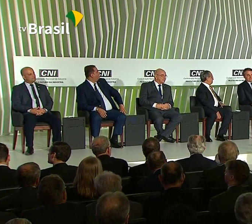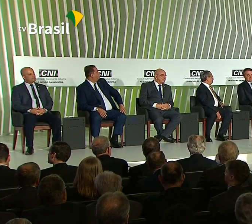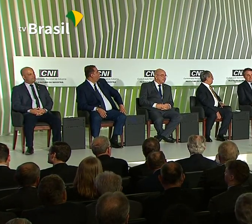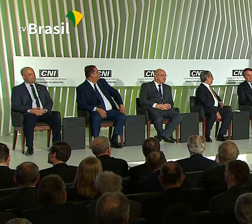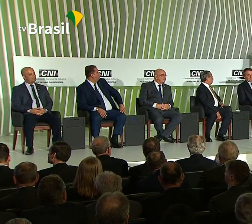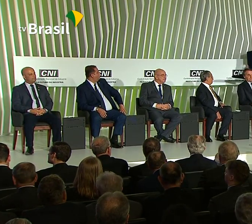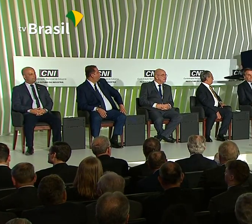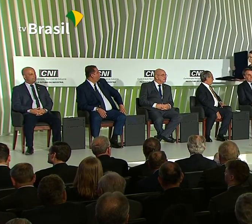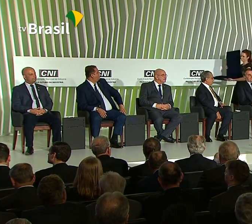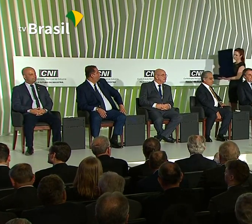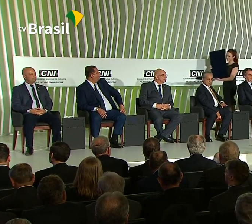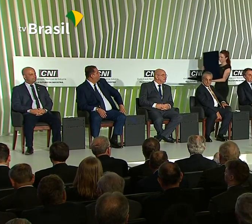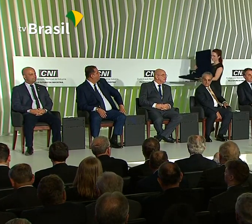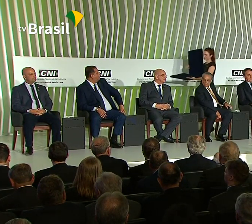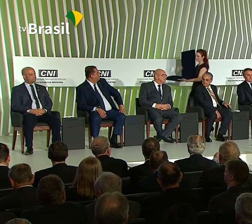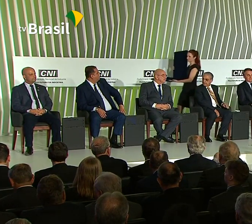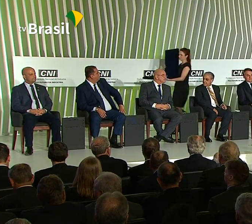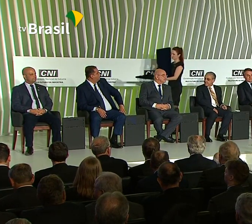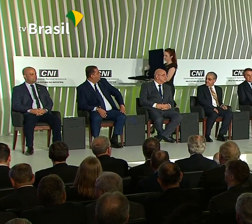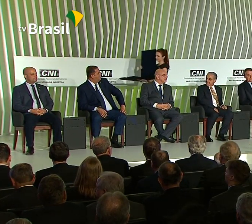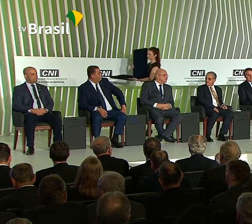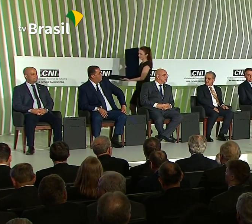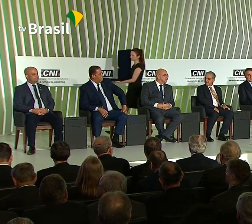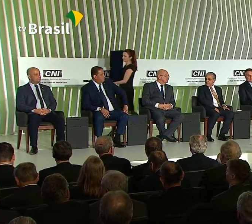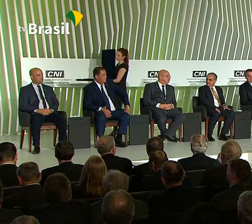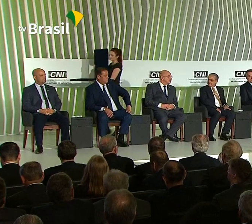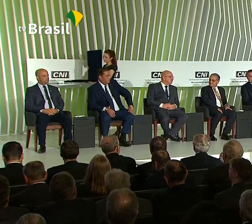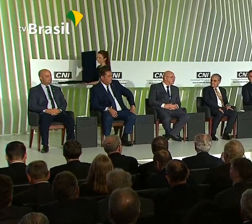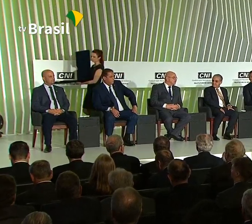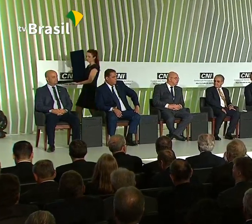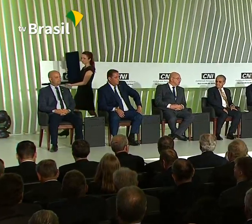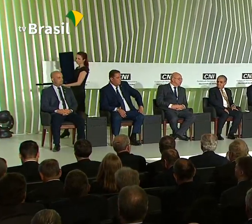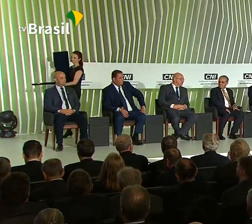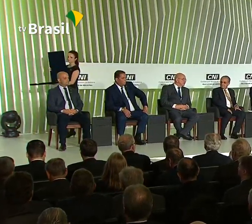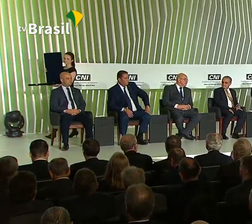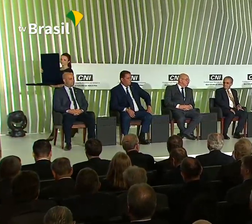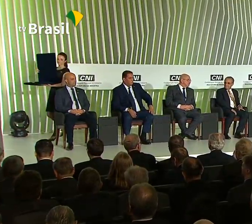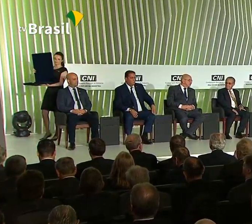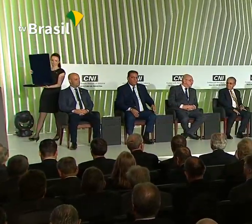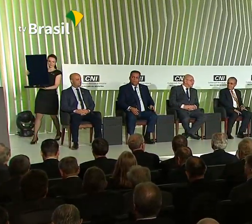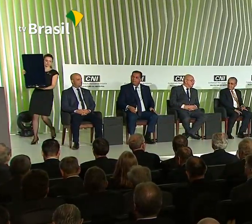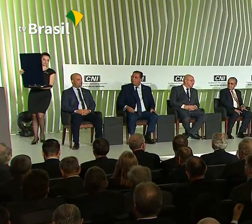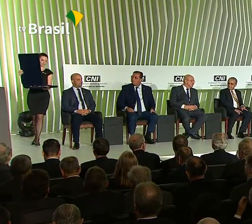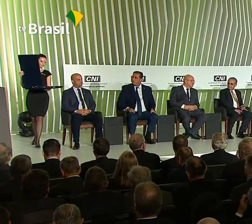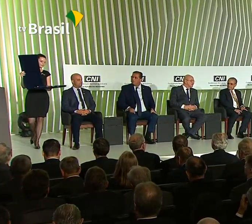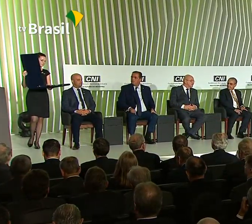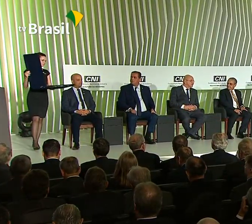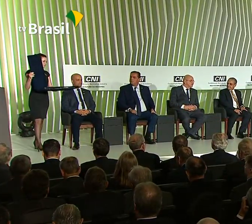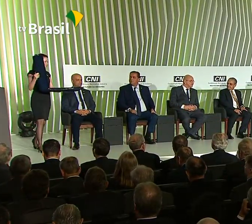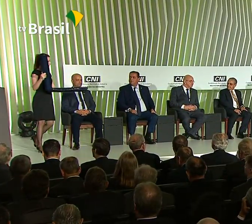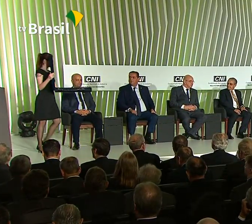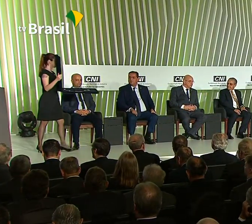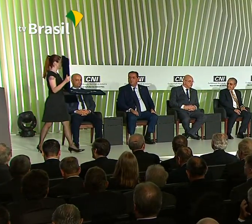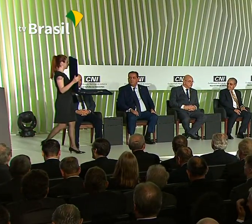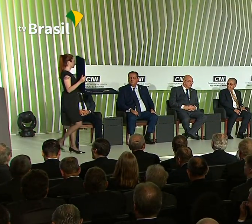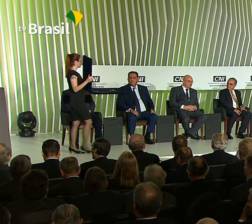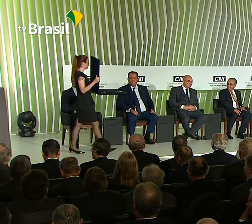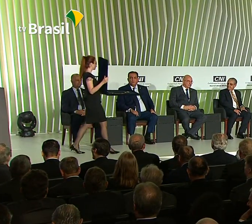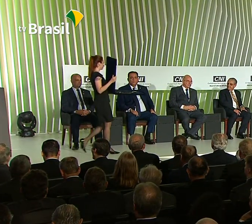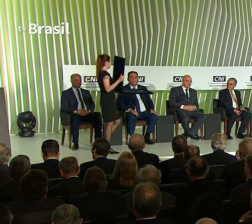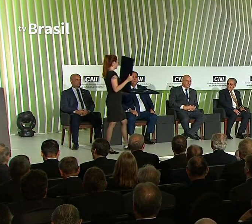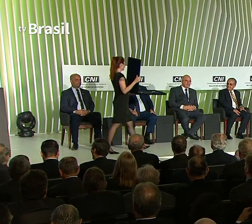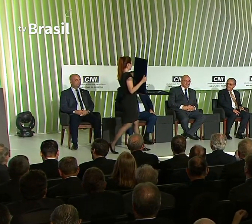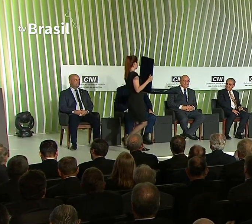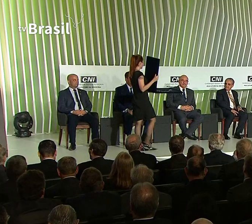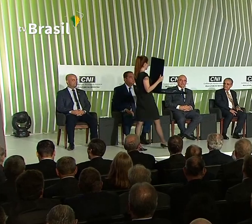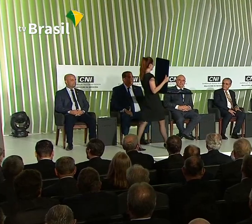sendo homenageado por indicação do presidente da cnm robson braga de andrade e aprovado pelo